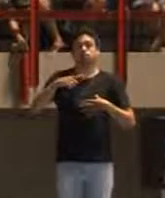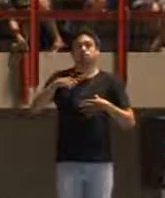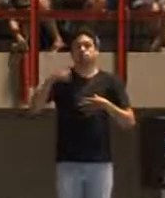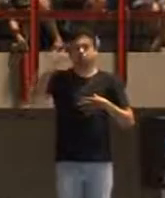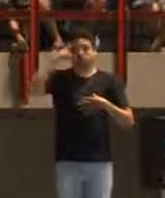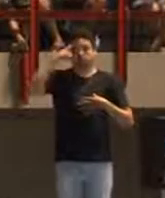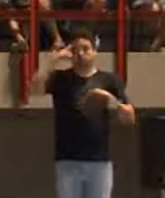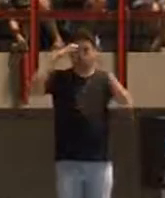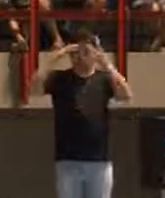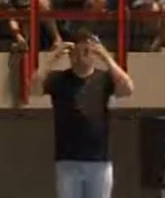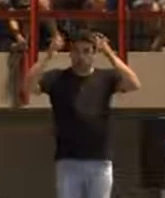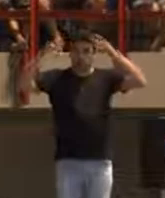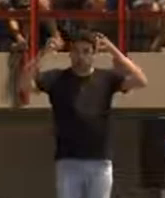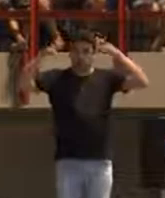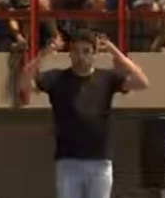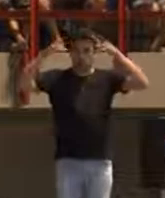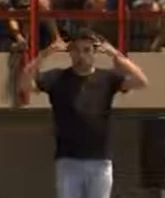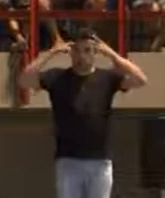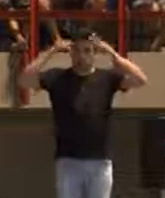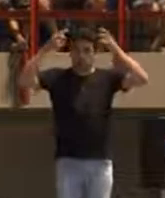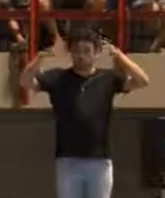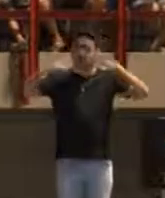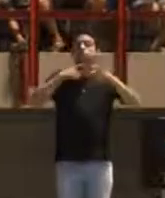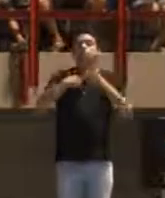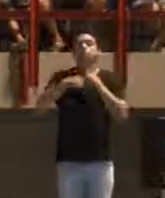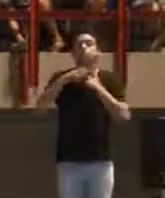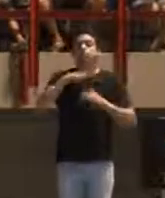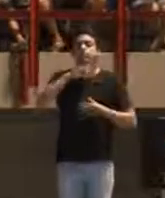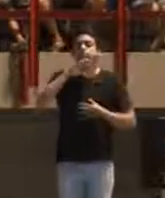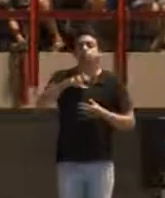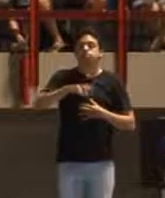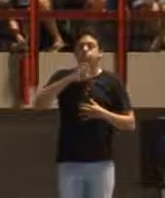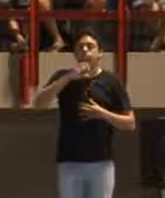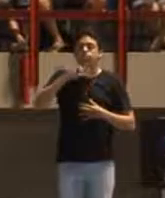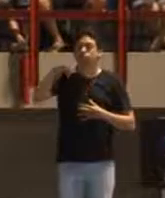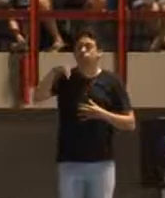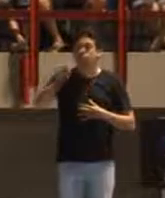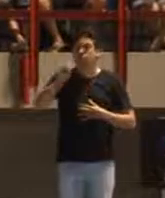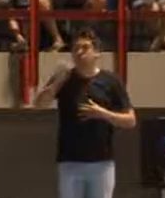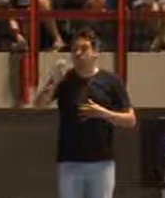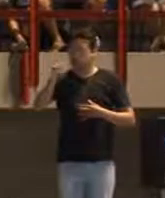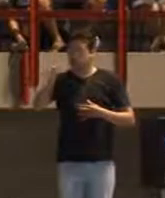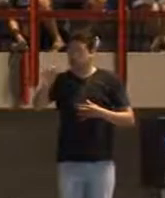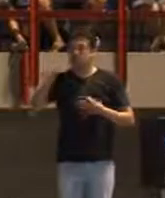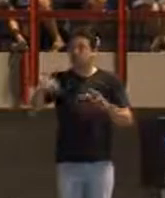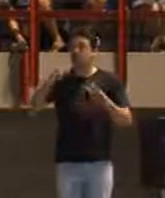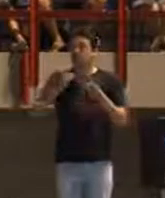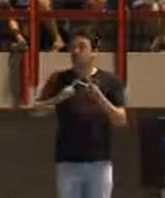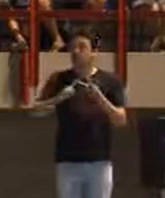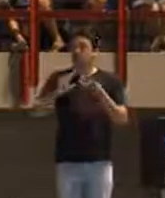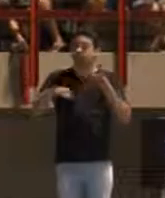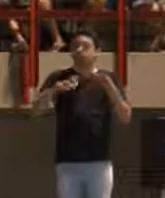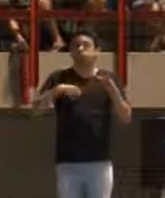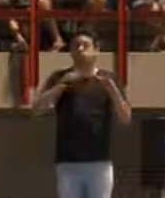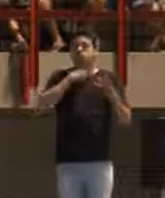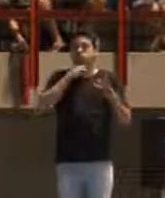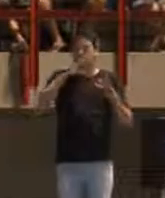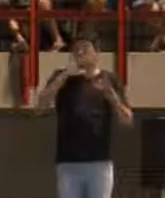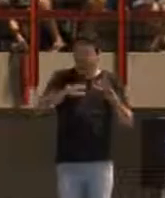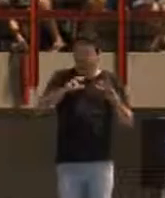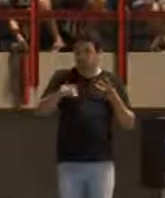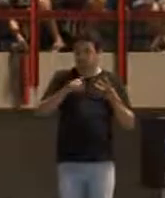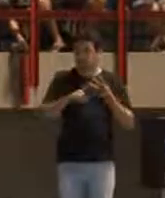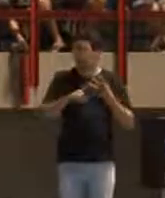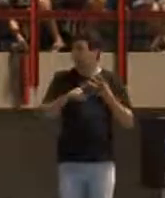de cabeça, vontade de vomitar, como é que eu chamo isso? Náusea. Às vezes, vômito. Me diga